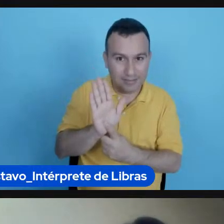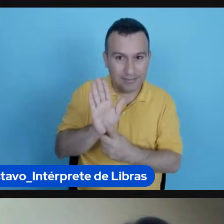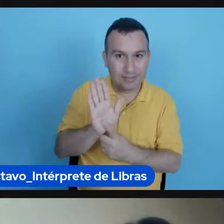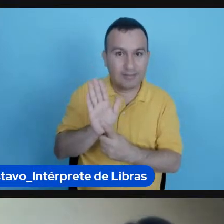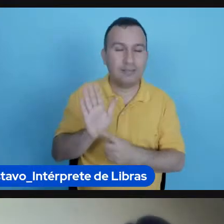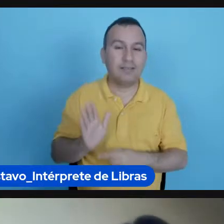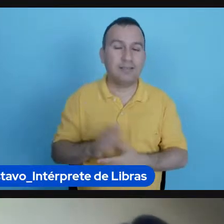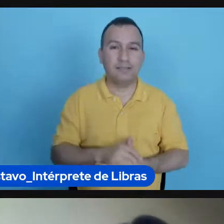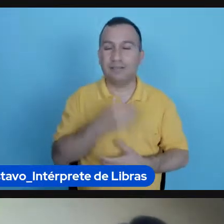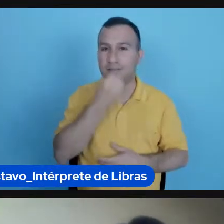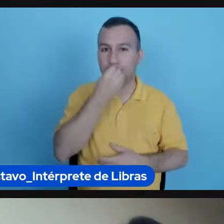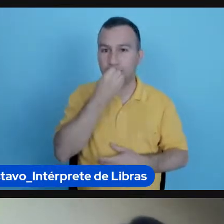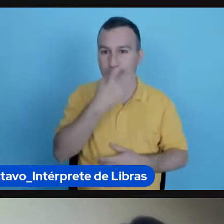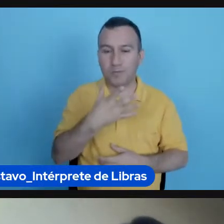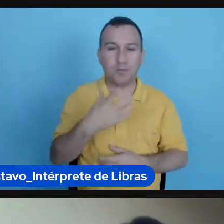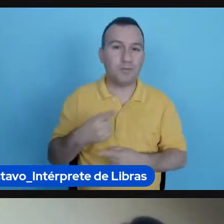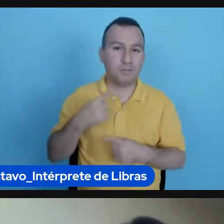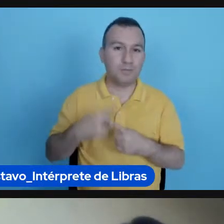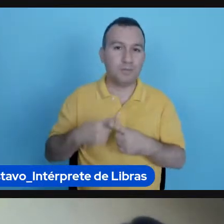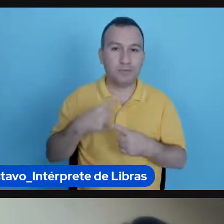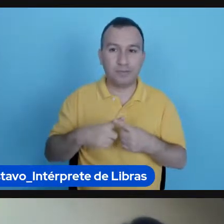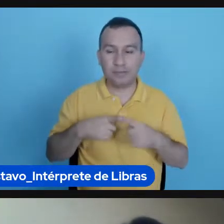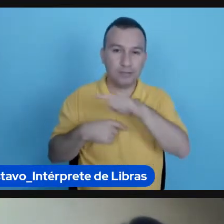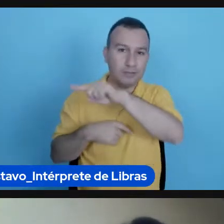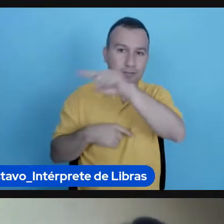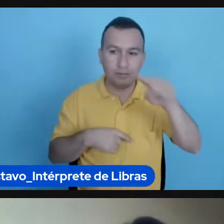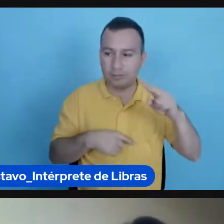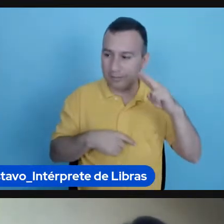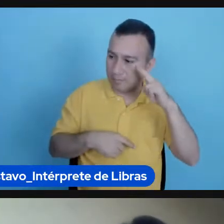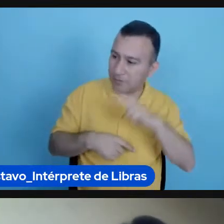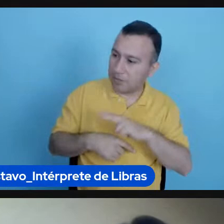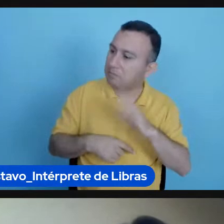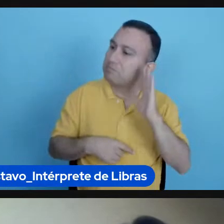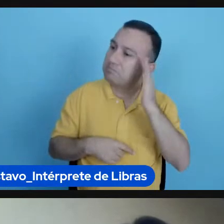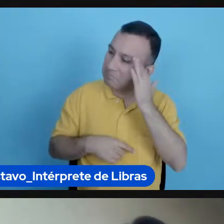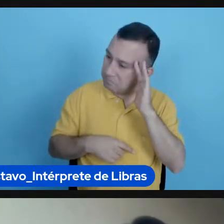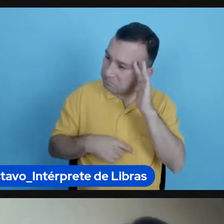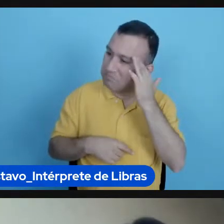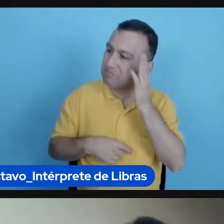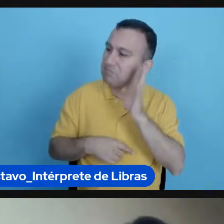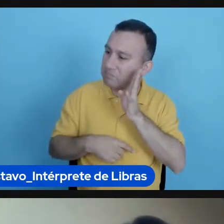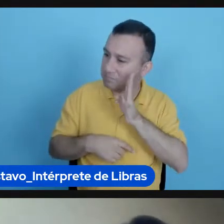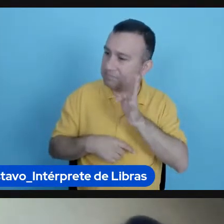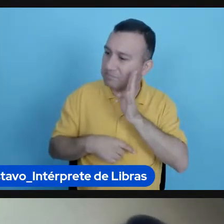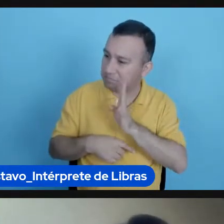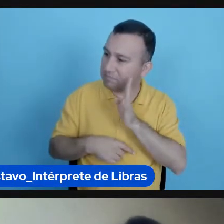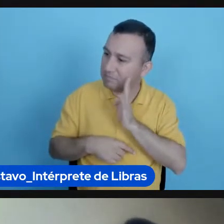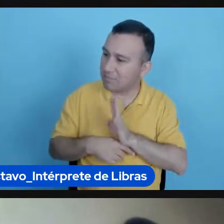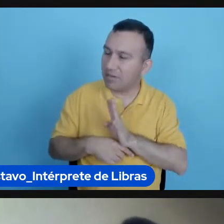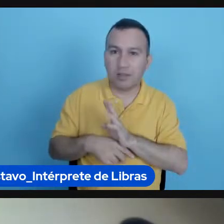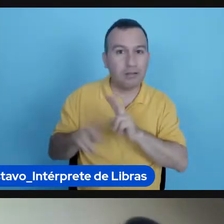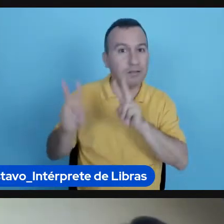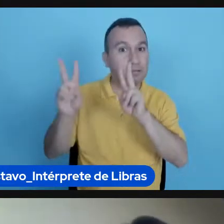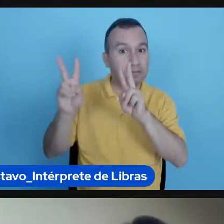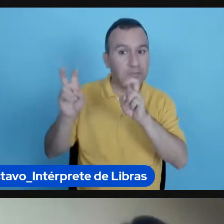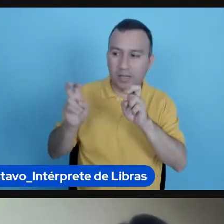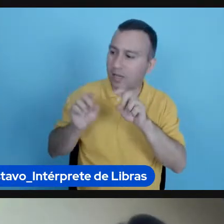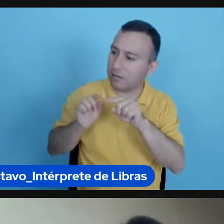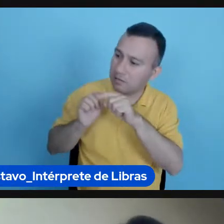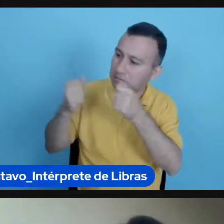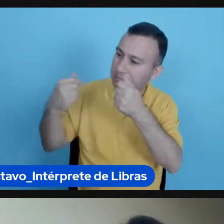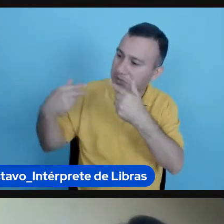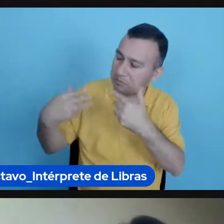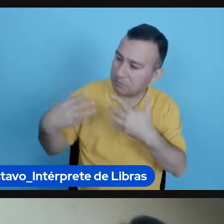o que está sendo feito sobre a temática, coisas que já está sendo produzida há muito tempo, então uma temática que não é nova, ao contrário, uma temática que é